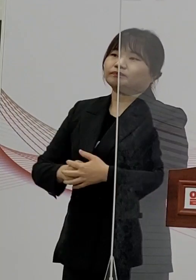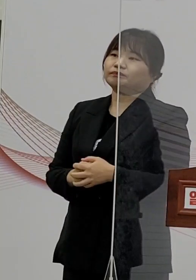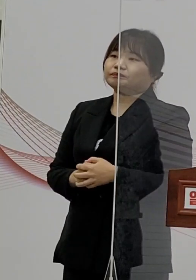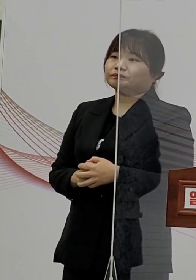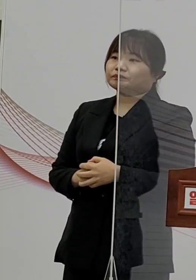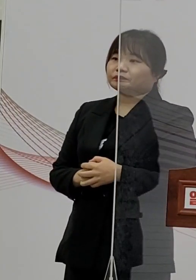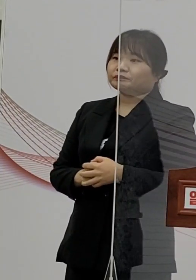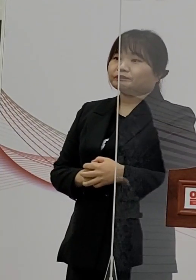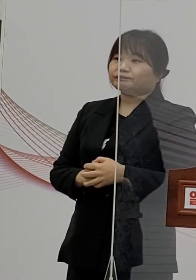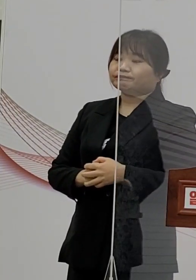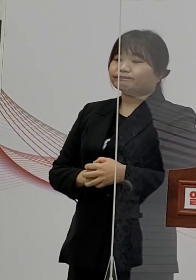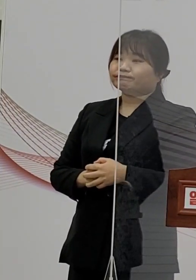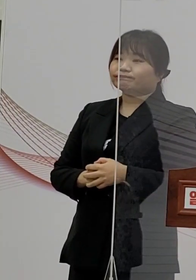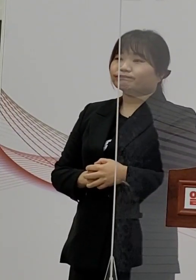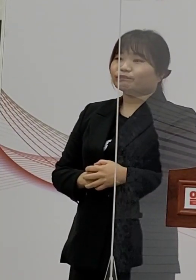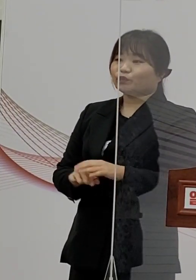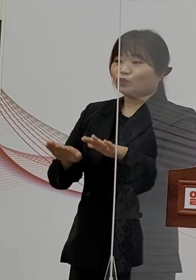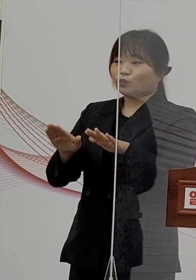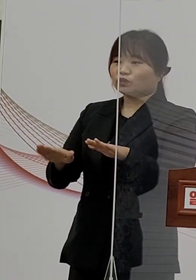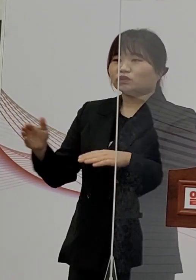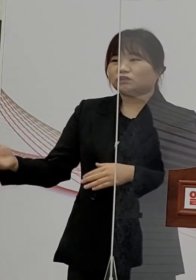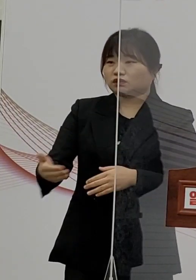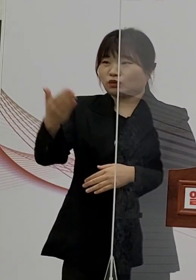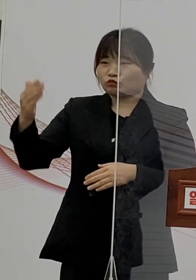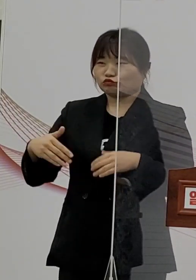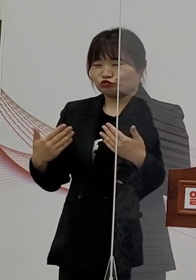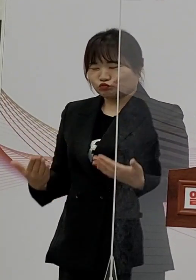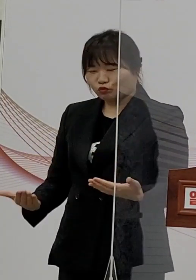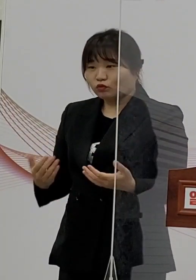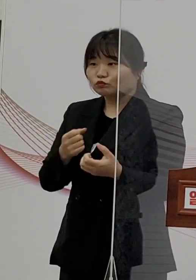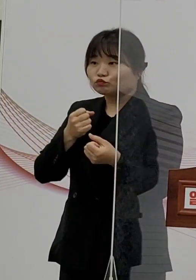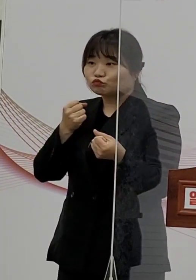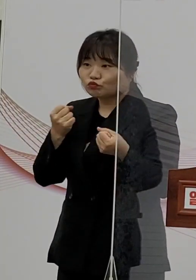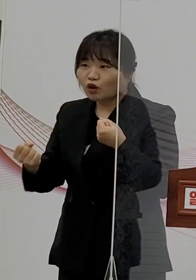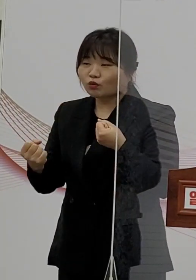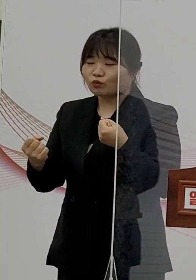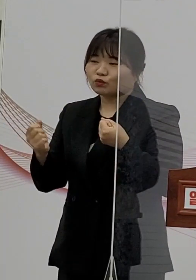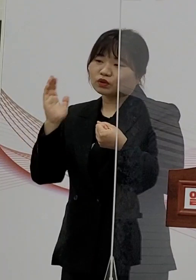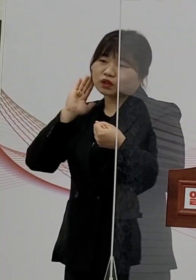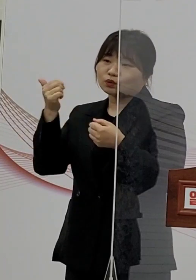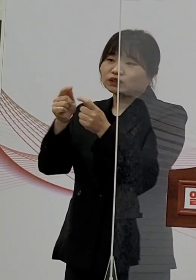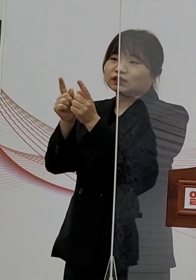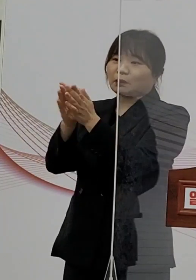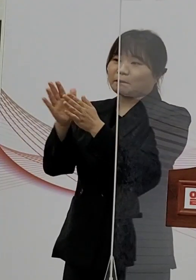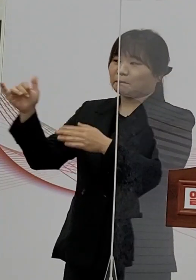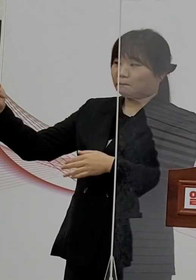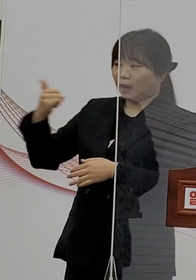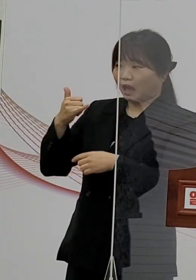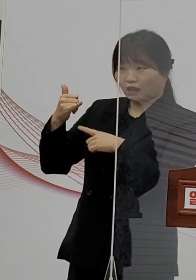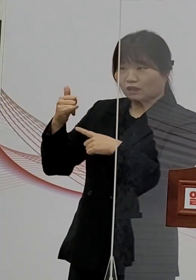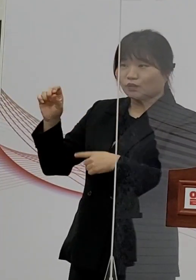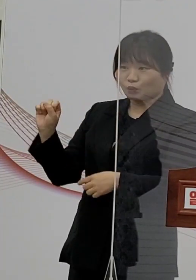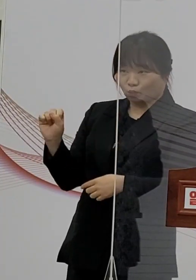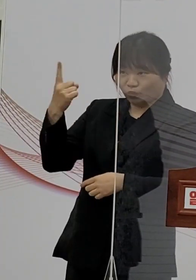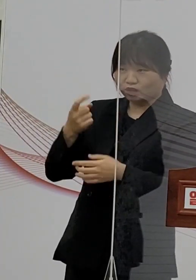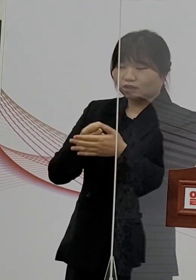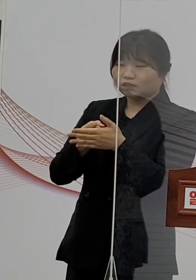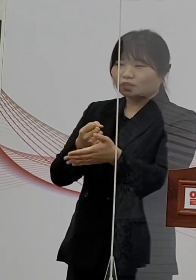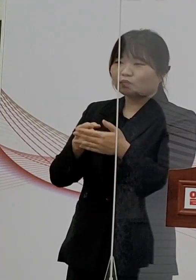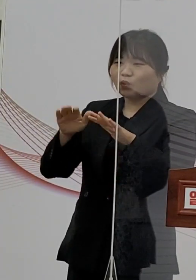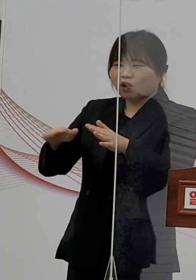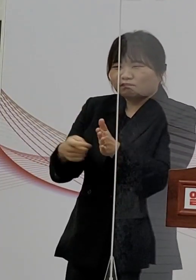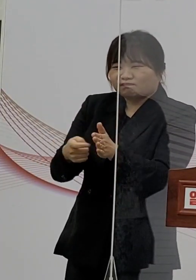오늘 이렇게 저 여러분 쉬시는 날 어떤 대통령께서 직접 전화 주셔서